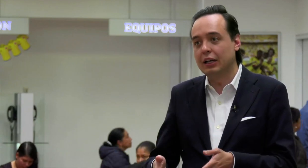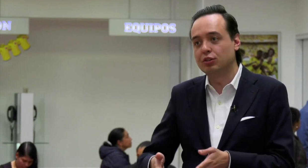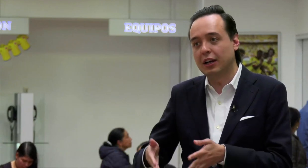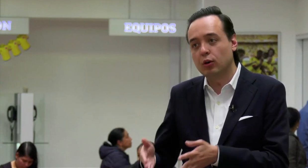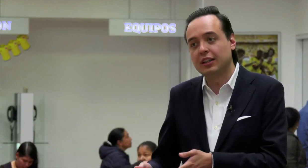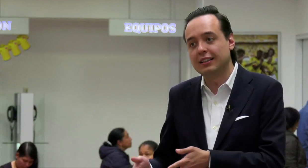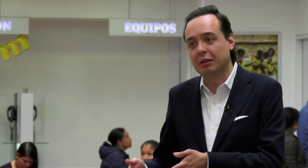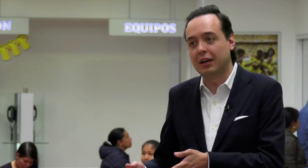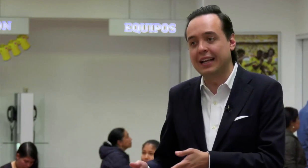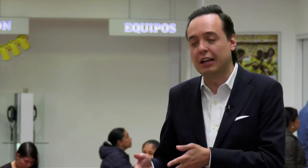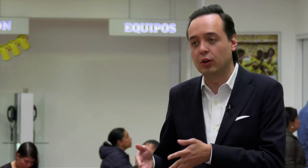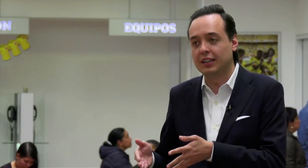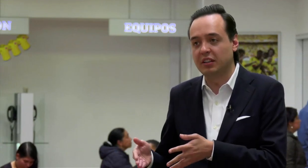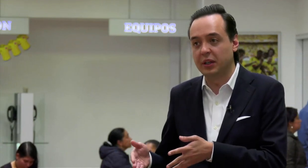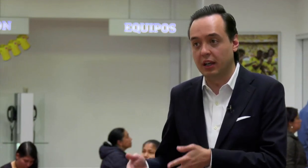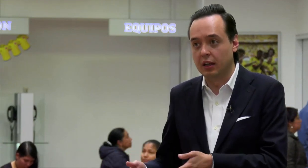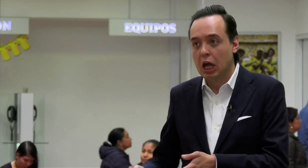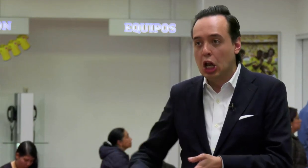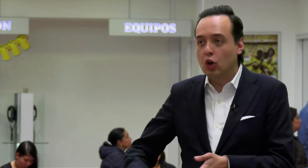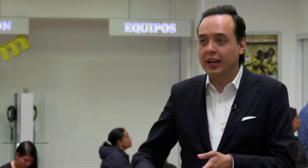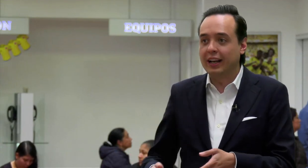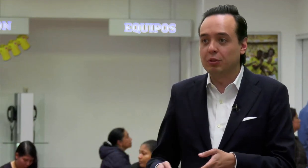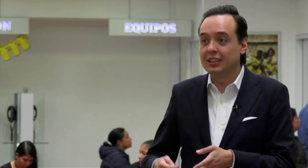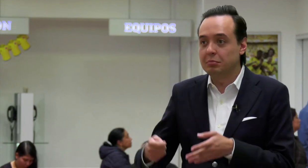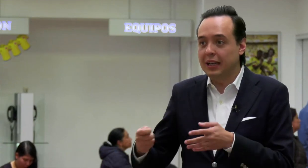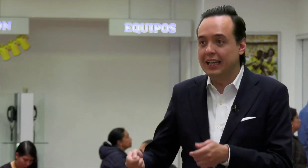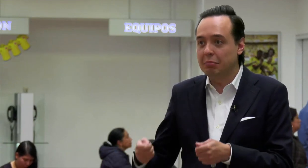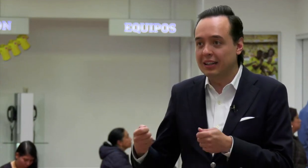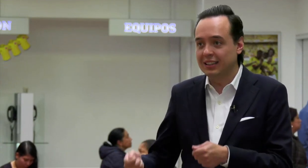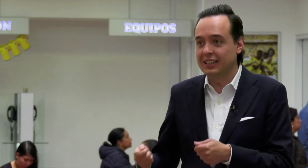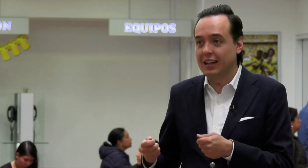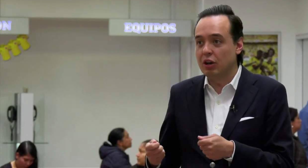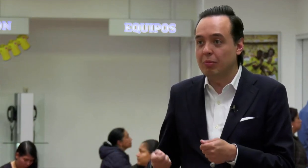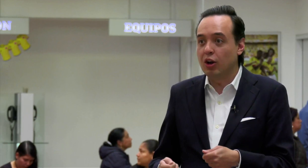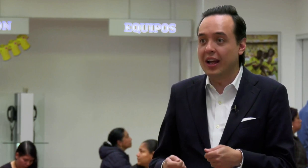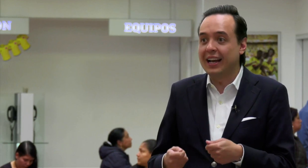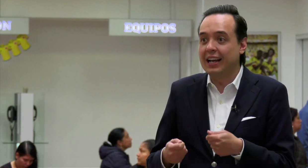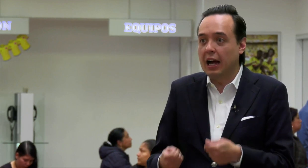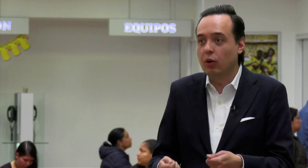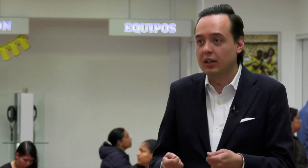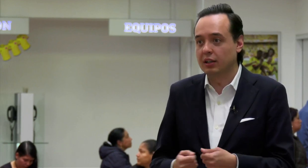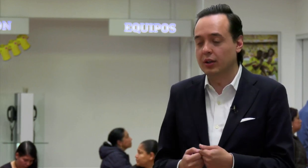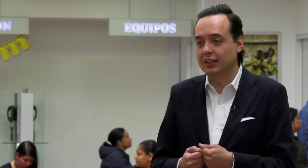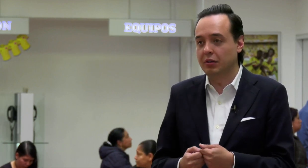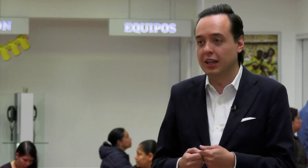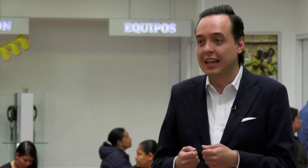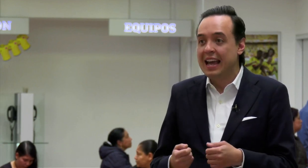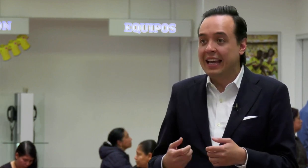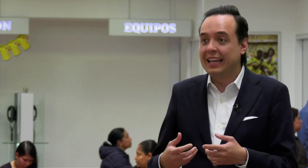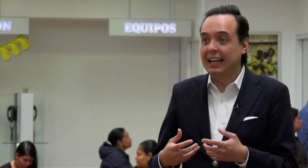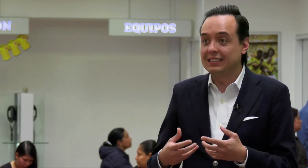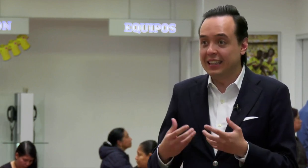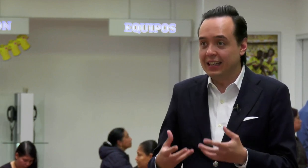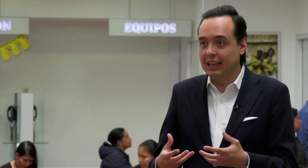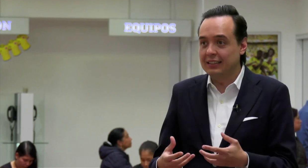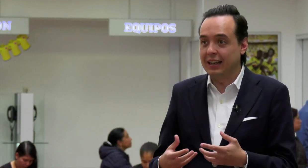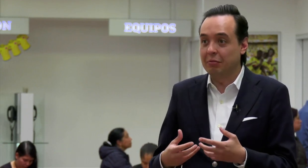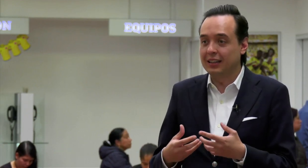no se agota el tema en la conectividad. Lo que queremos es ir más allá, darle un valor agregado a esa conectividad y que las TIC, las herramientas